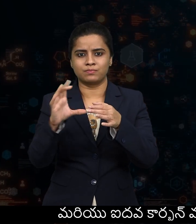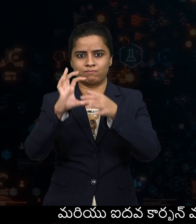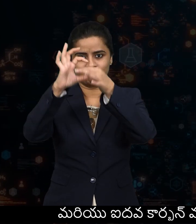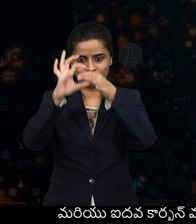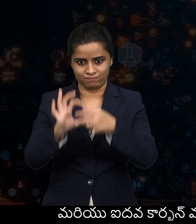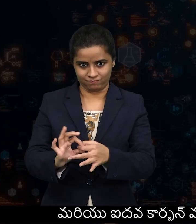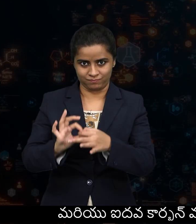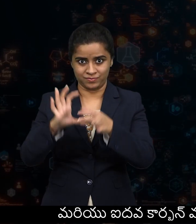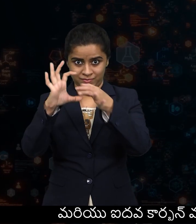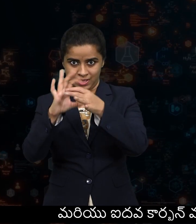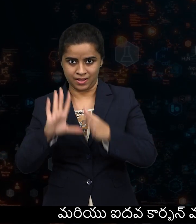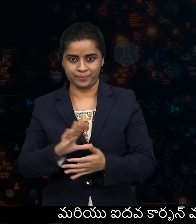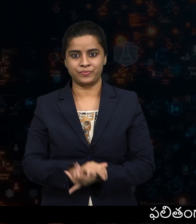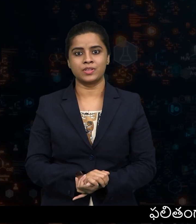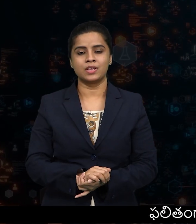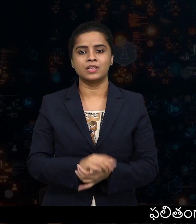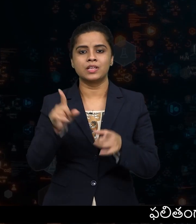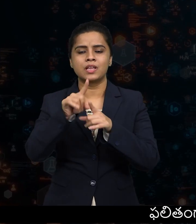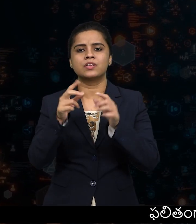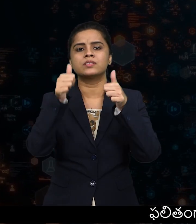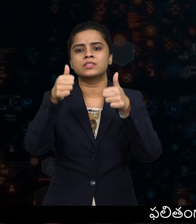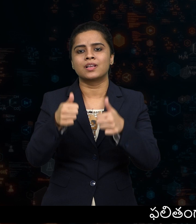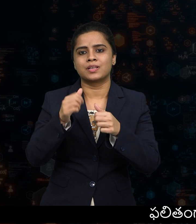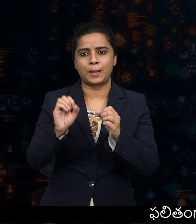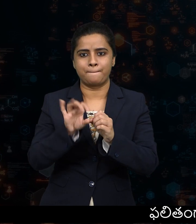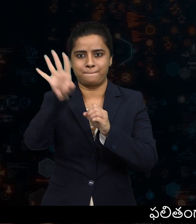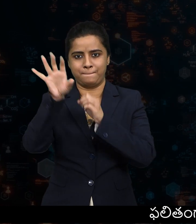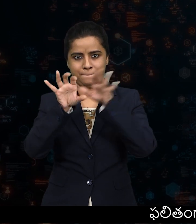గొలుసుతో అనుసంధానించబడి ఫలితంగా శాఖ ఏర్పడుతుంది.